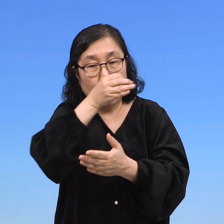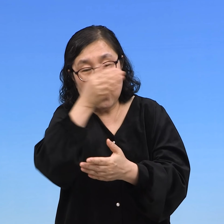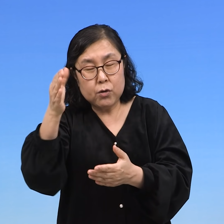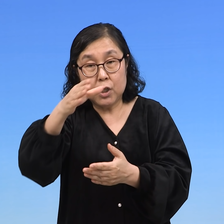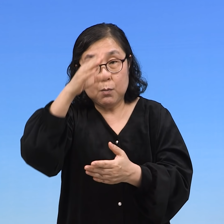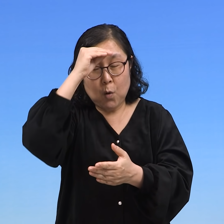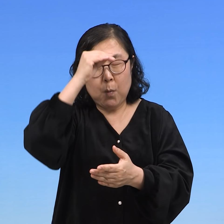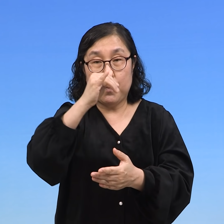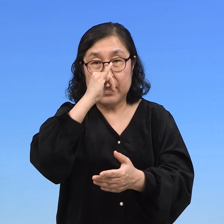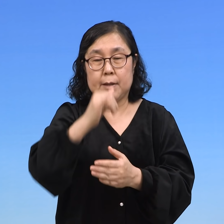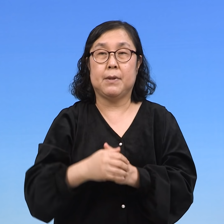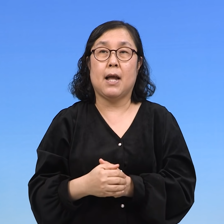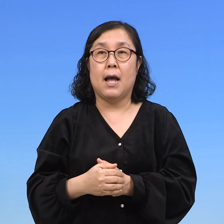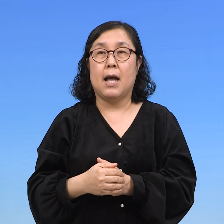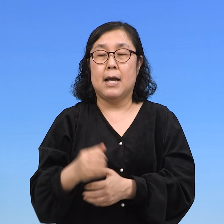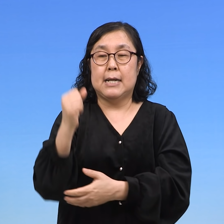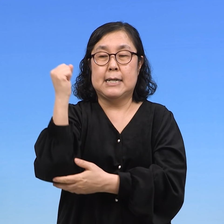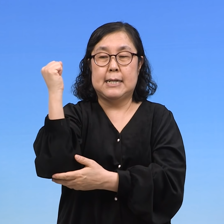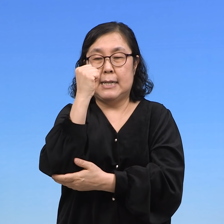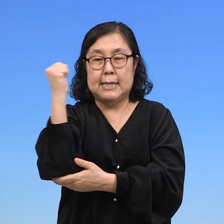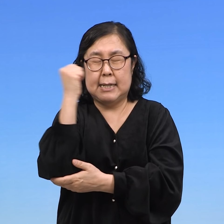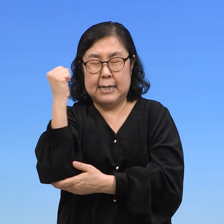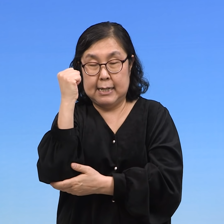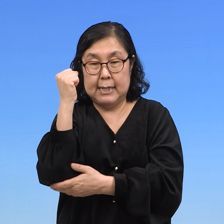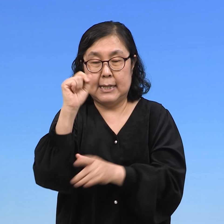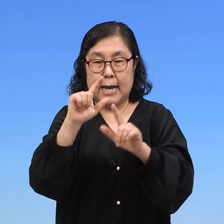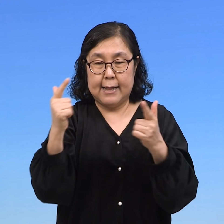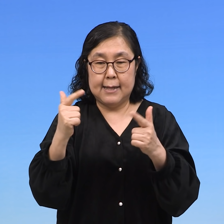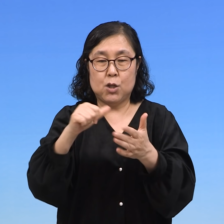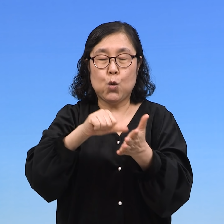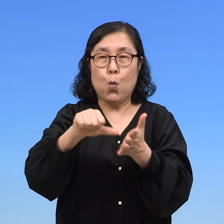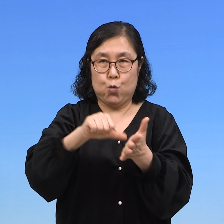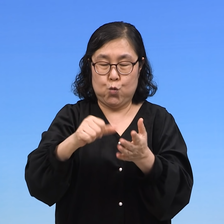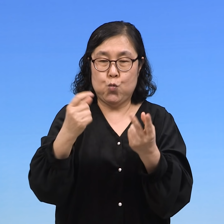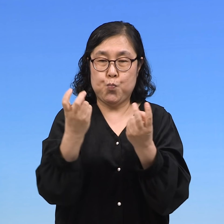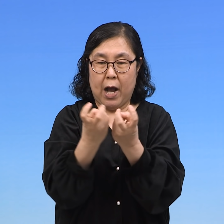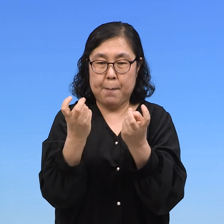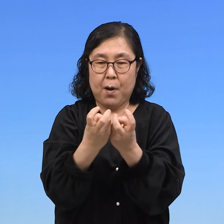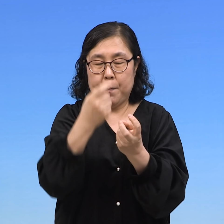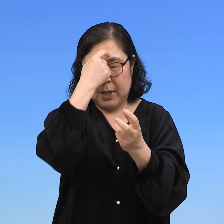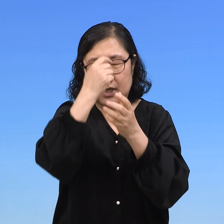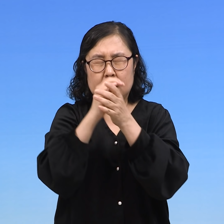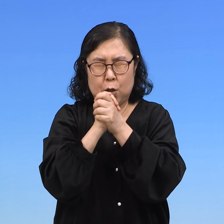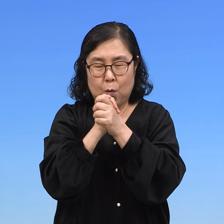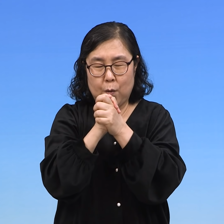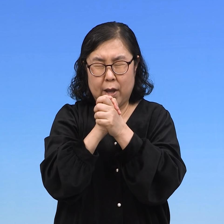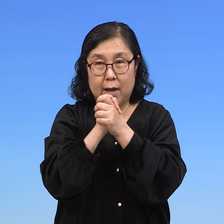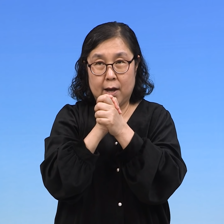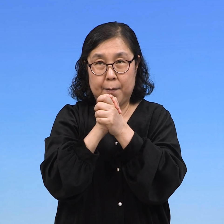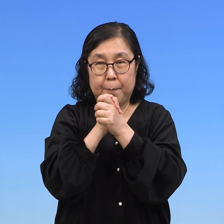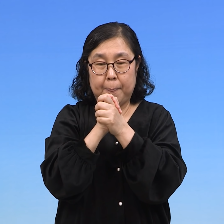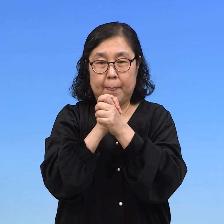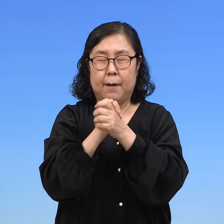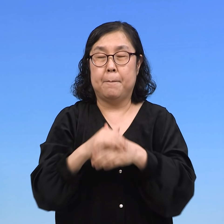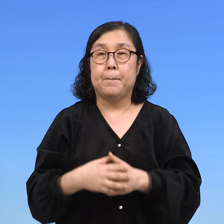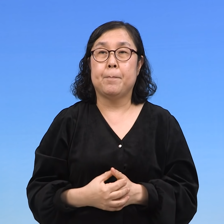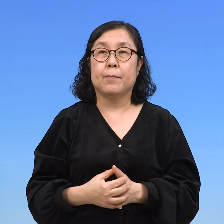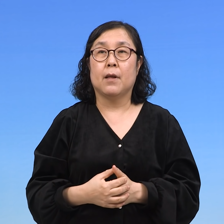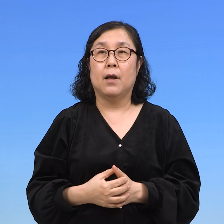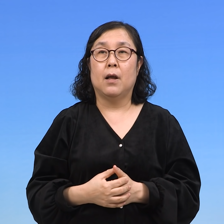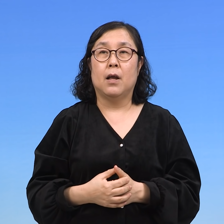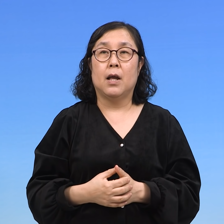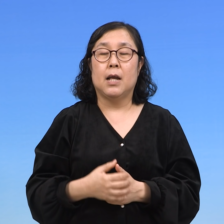그때 흔들리지 않는 도구로 주신 게 기도라는 것입니다 사랑하는 기도하는 성도님 여러분